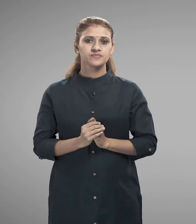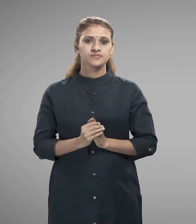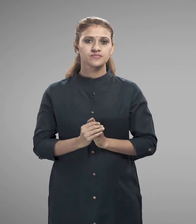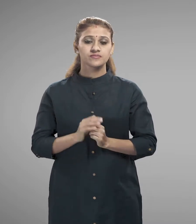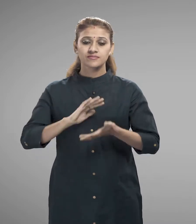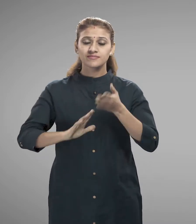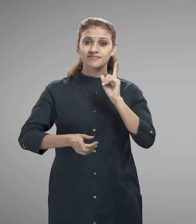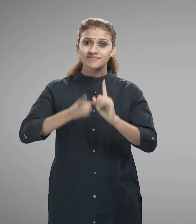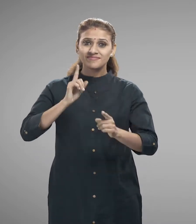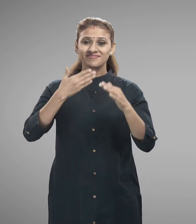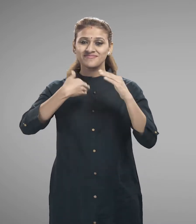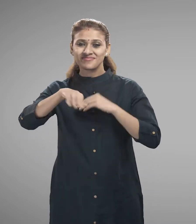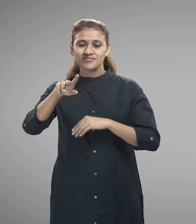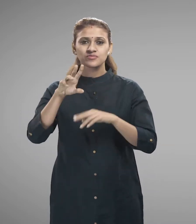विवाह में मत जाओ,